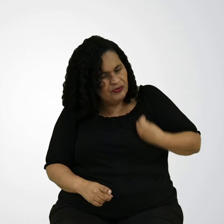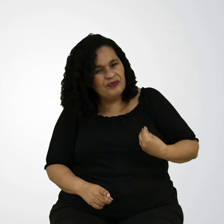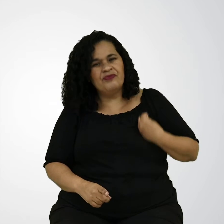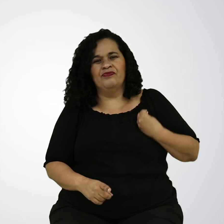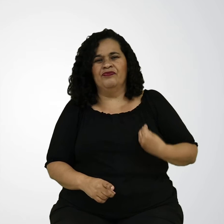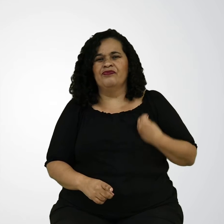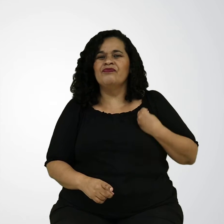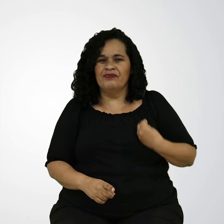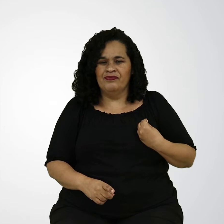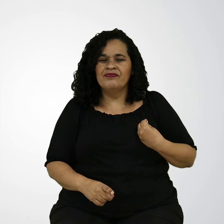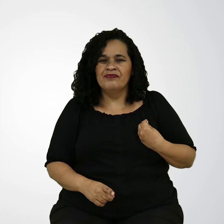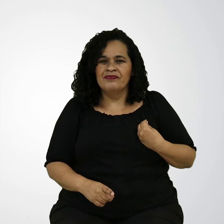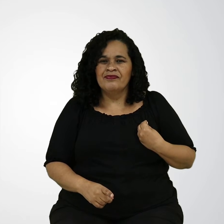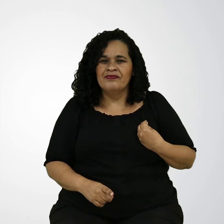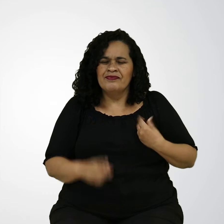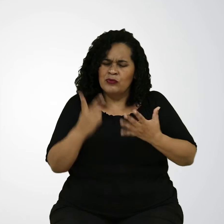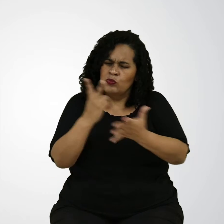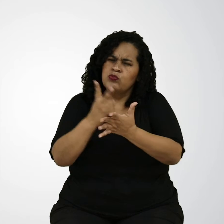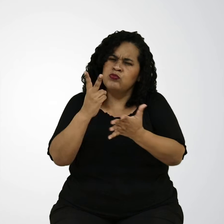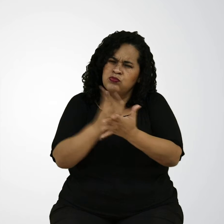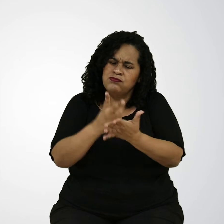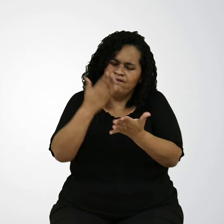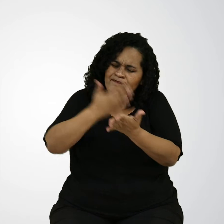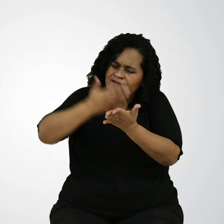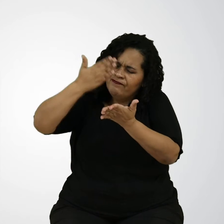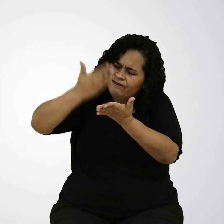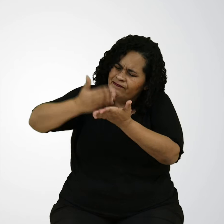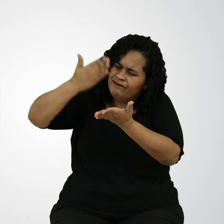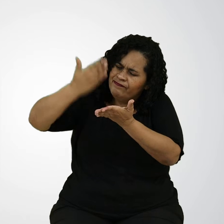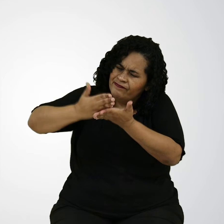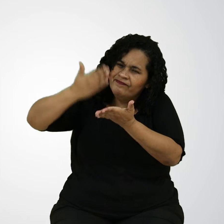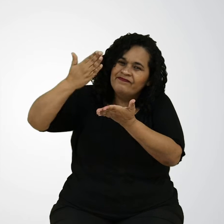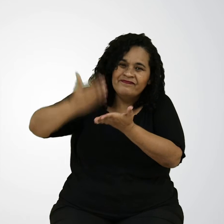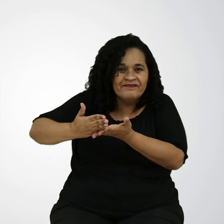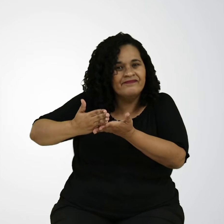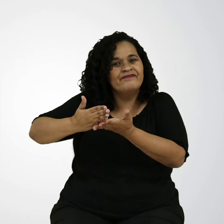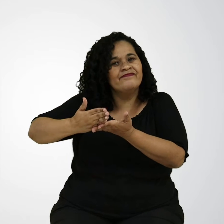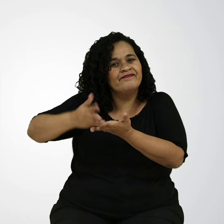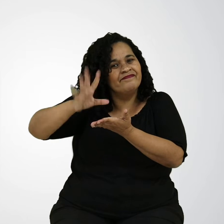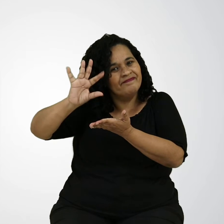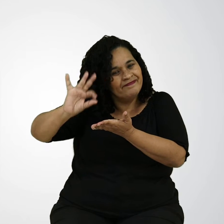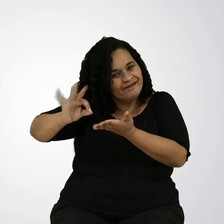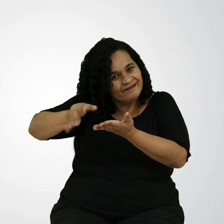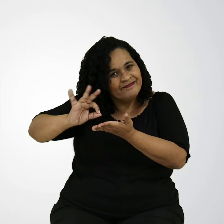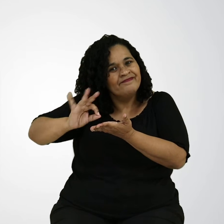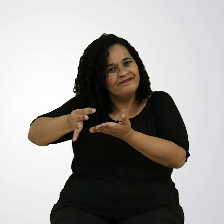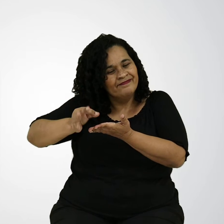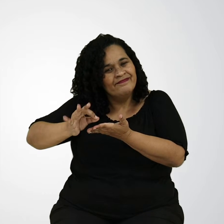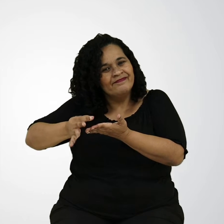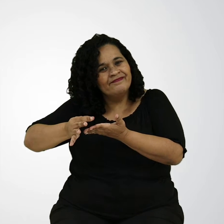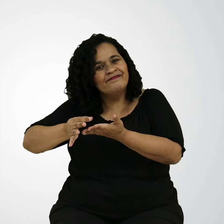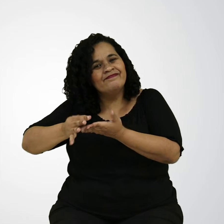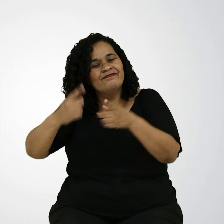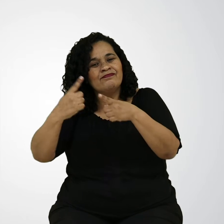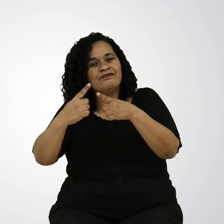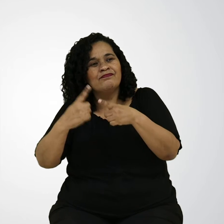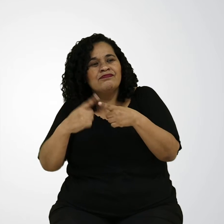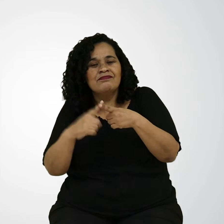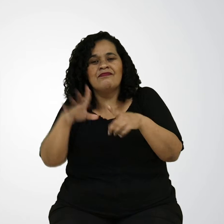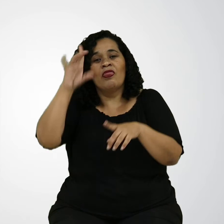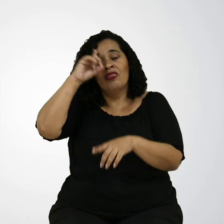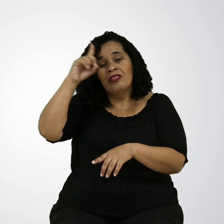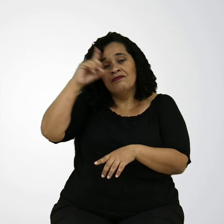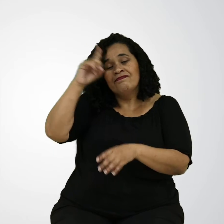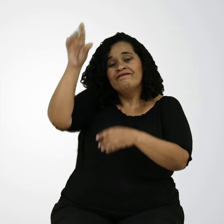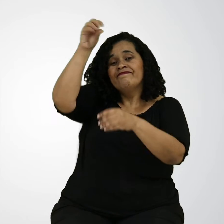vida ordinária, né? Que é aquilo que a gente faz porque tem que fazer, faz parte do nosso cotidiano, faz parte da